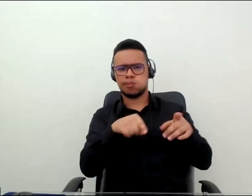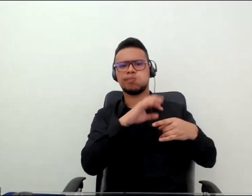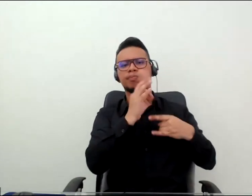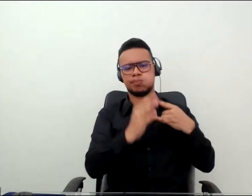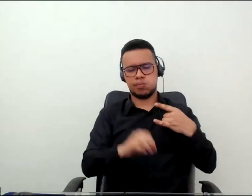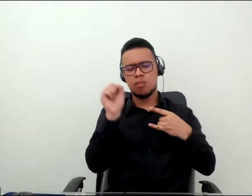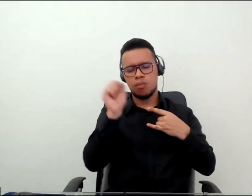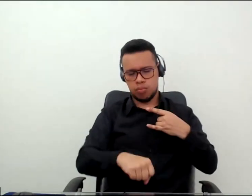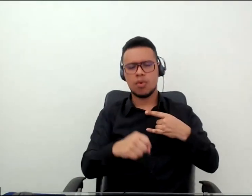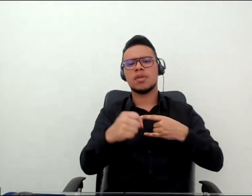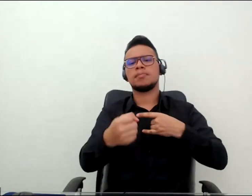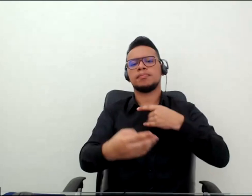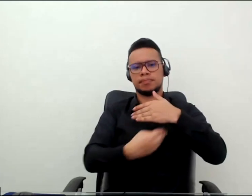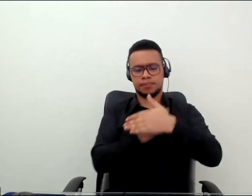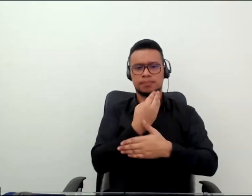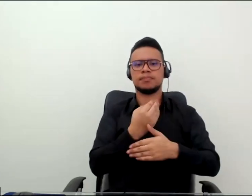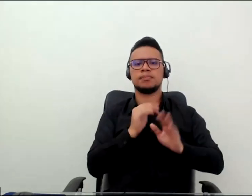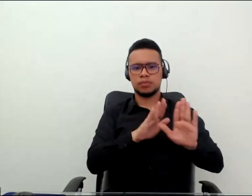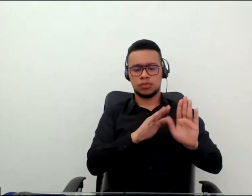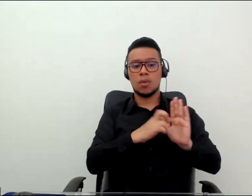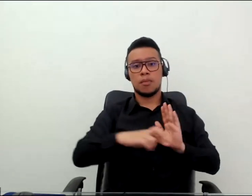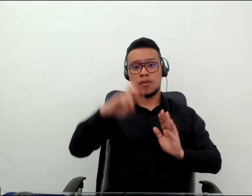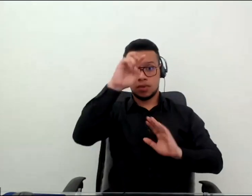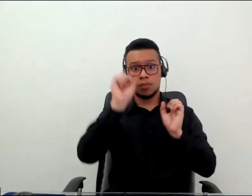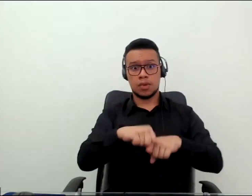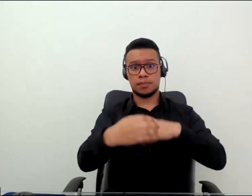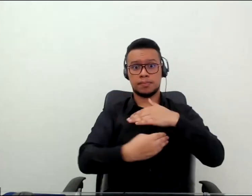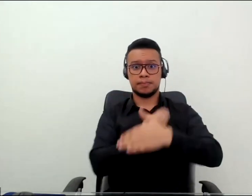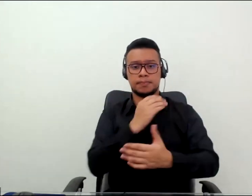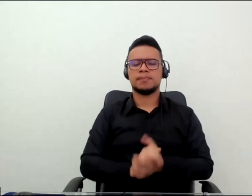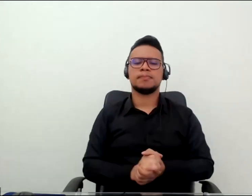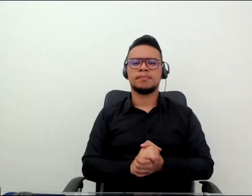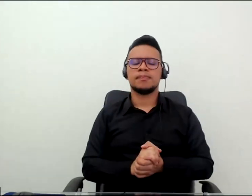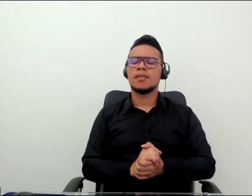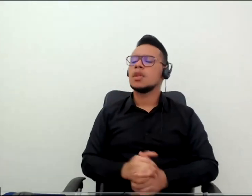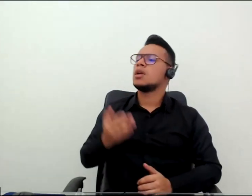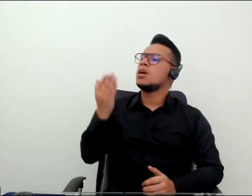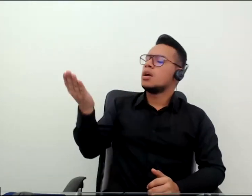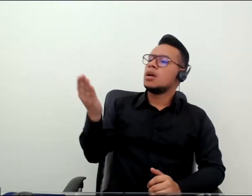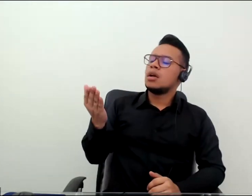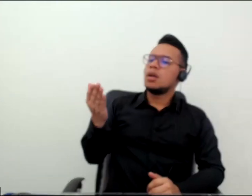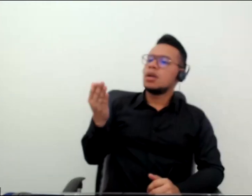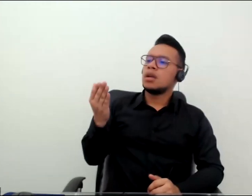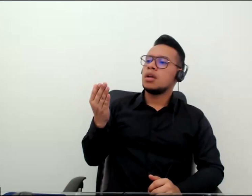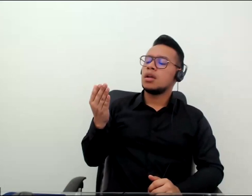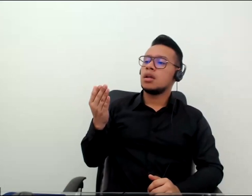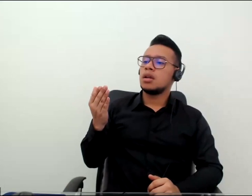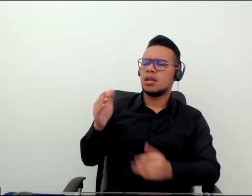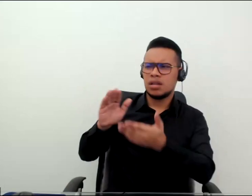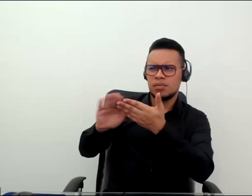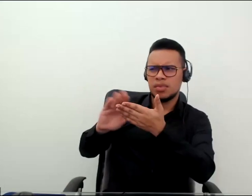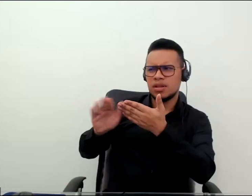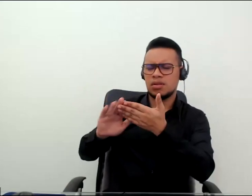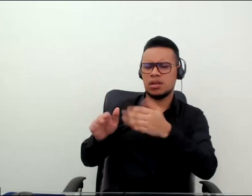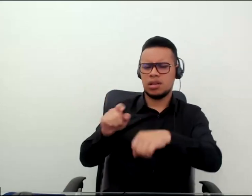de pregrado de pregrado máster usted nos puede conceder Yo sé que se corre